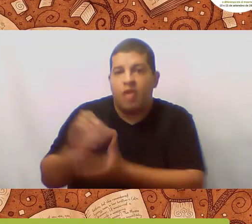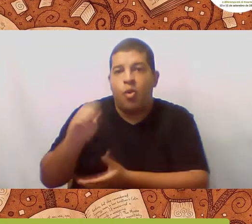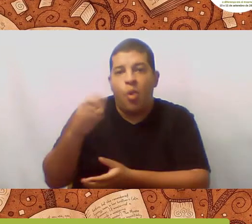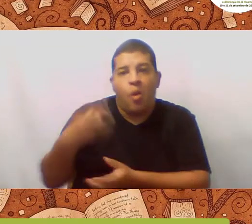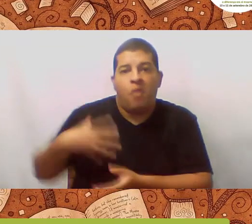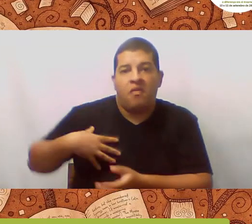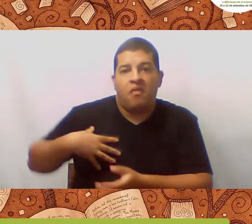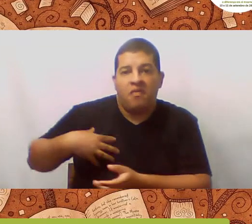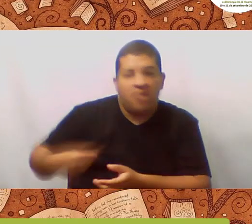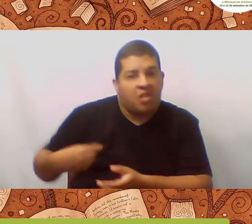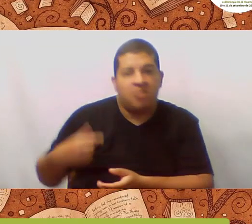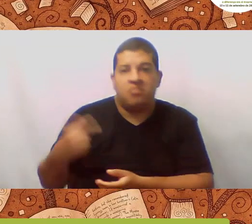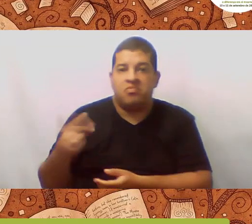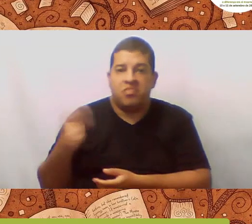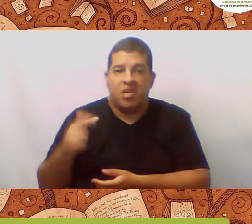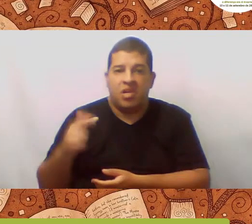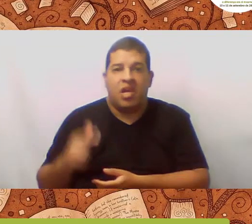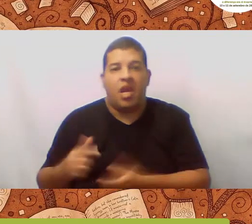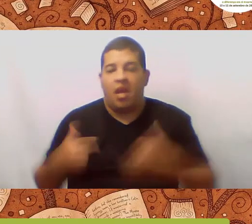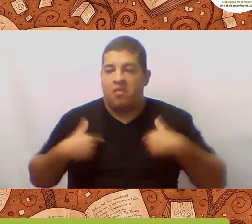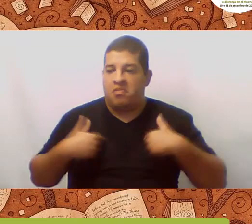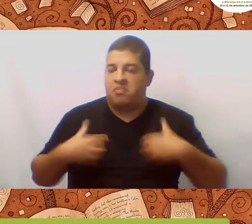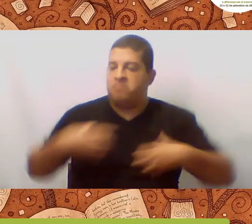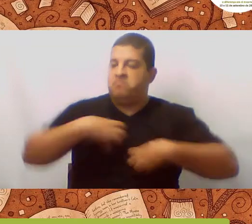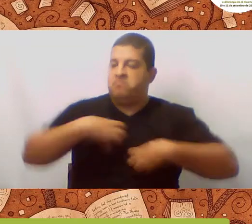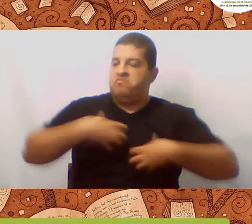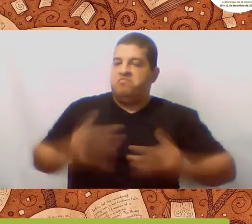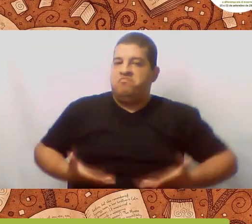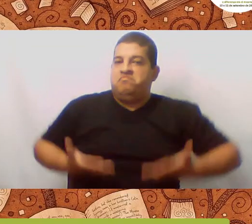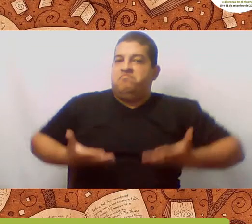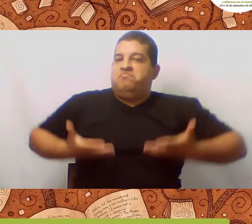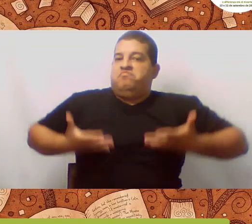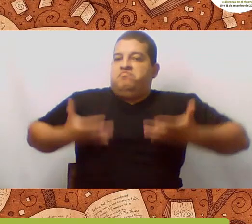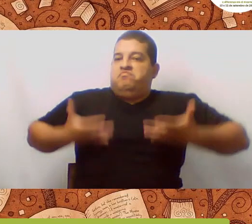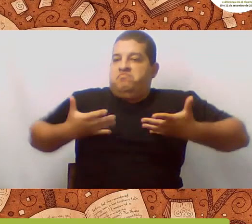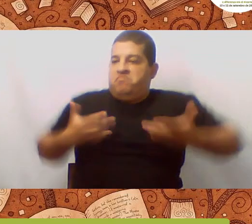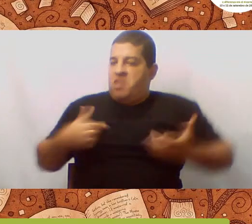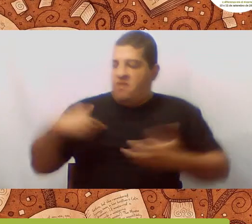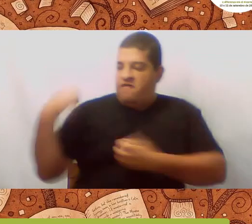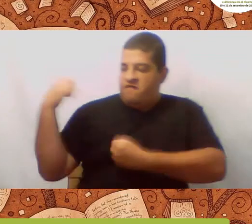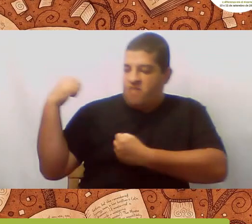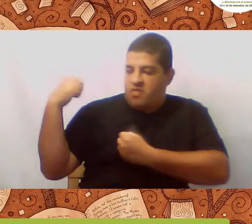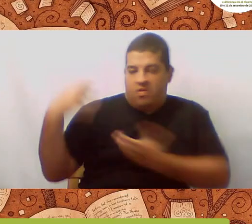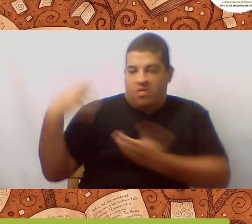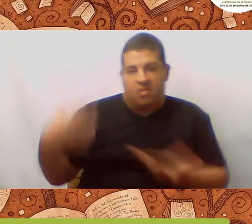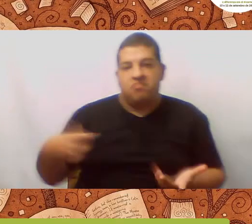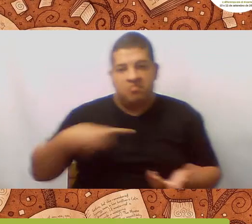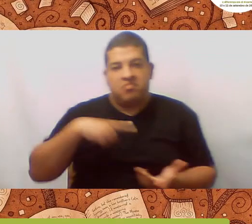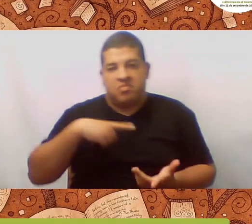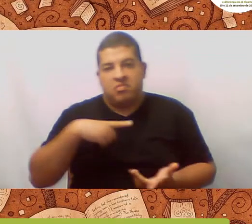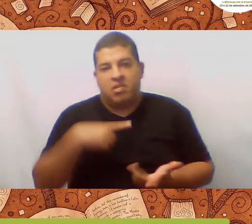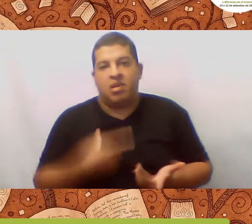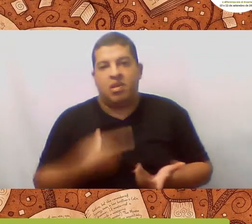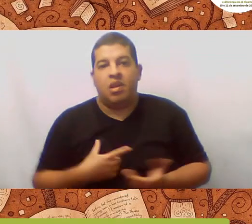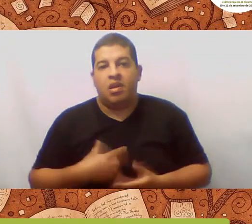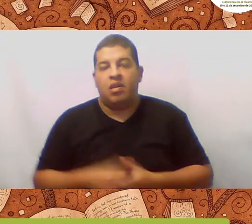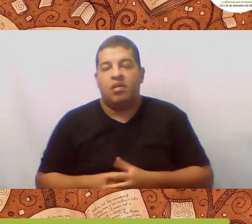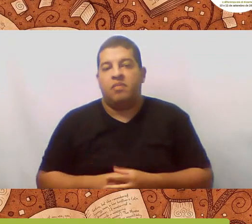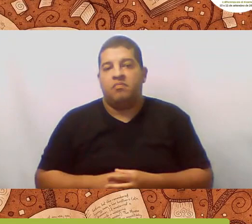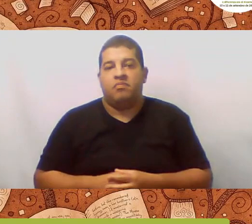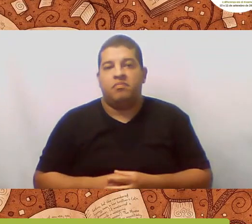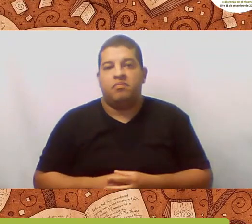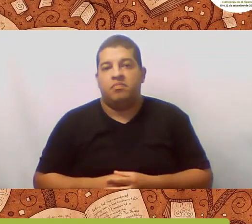e onde eles se sentem engrandecidos, né, com o cultivo da força física. Esse aspecto,